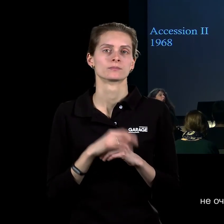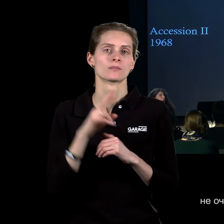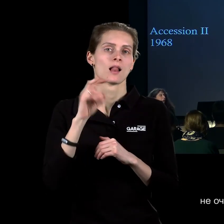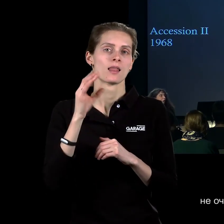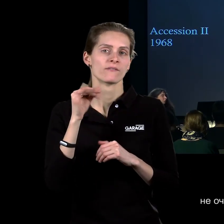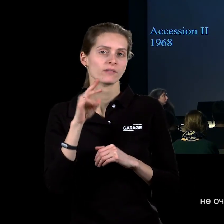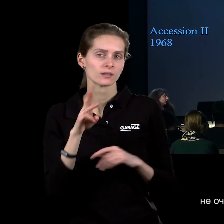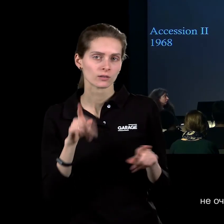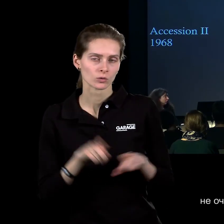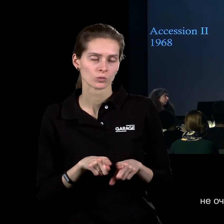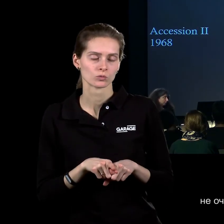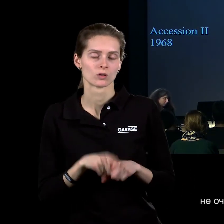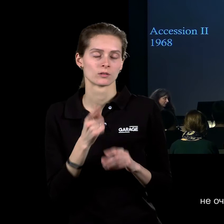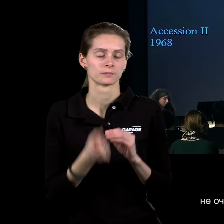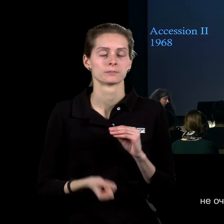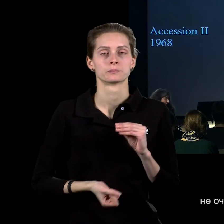то,